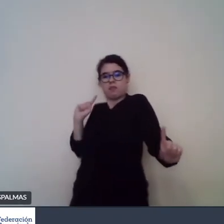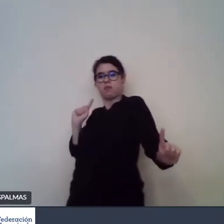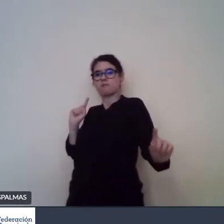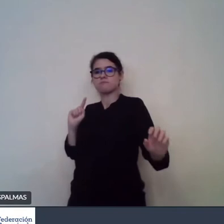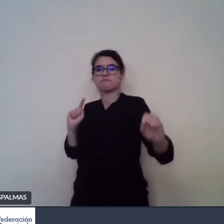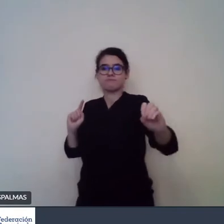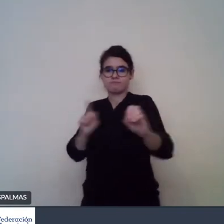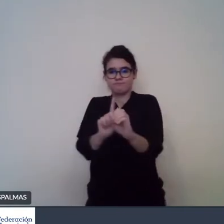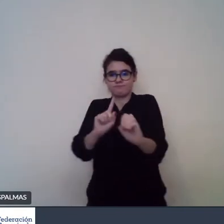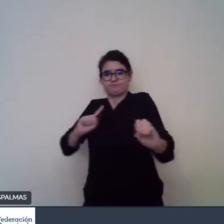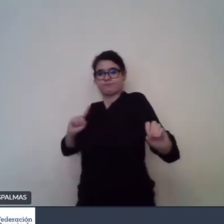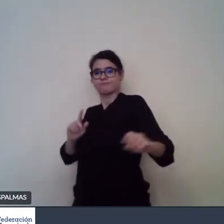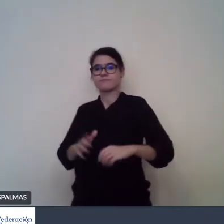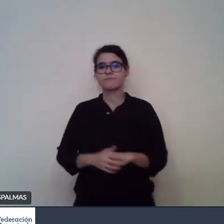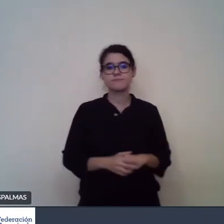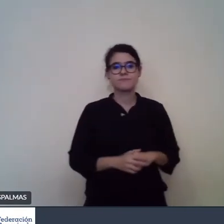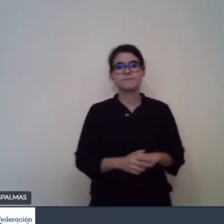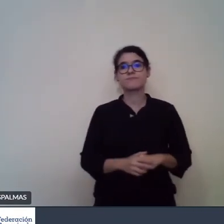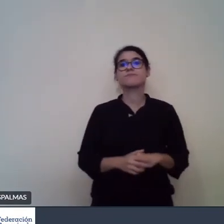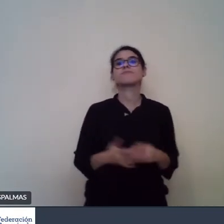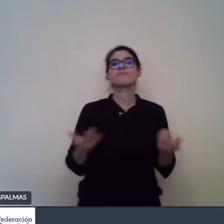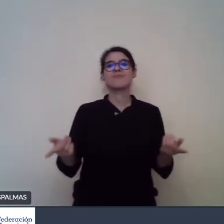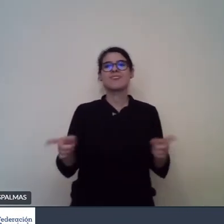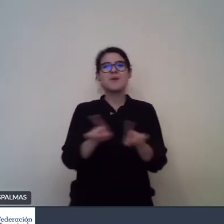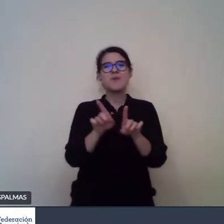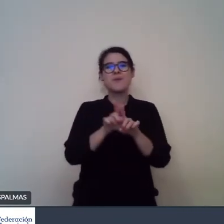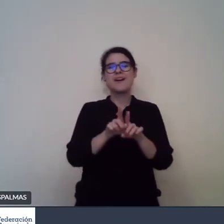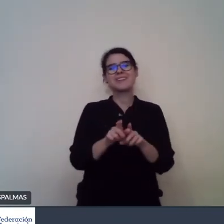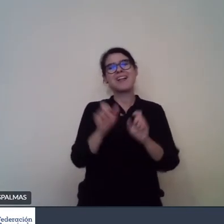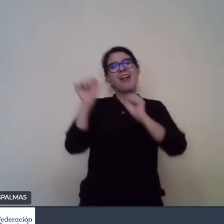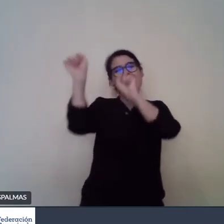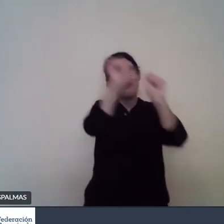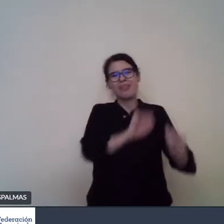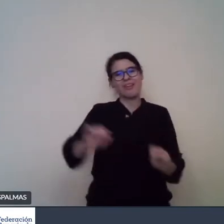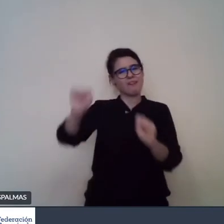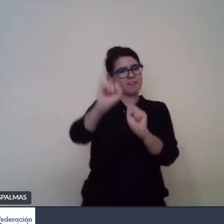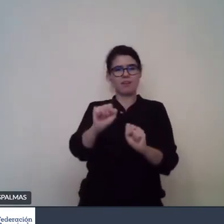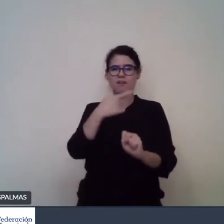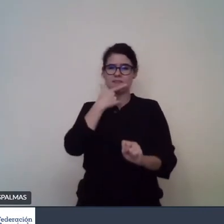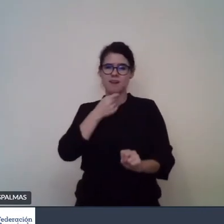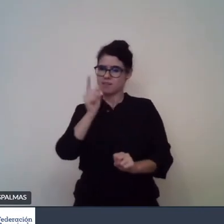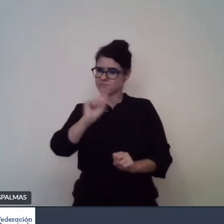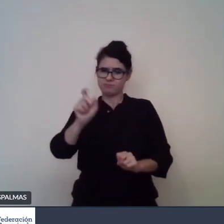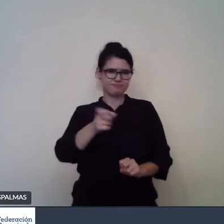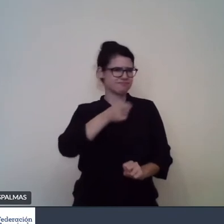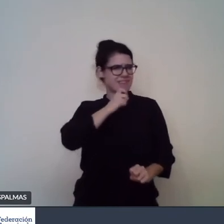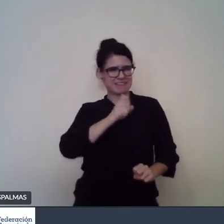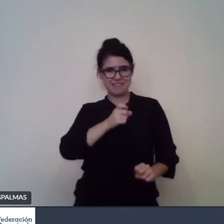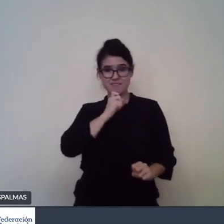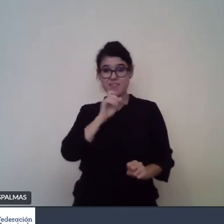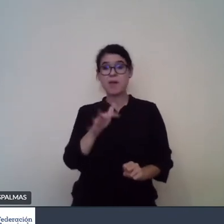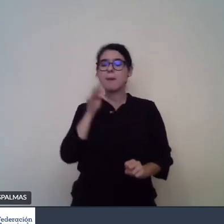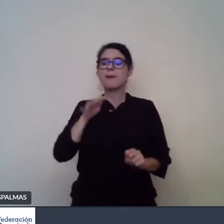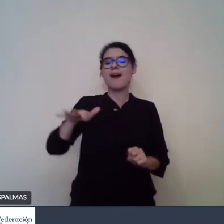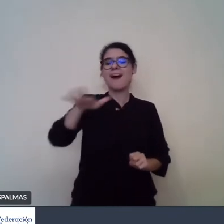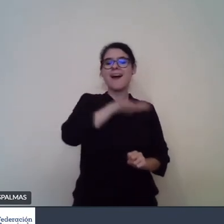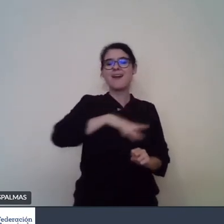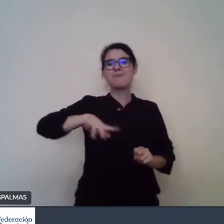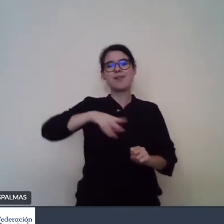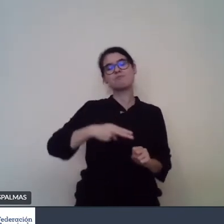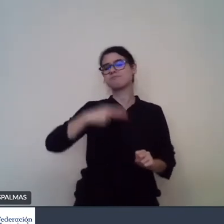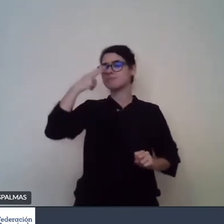Eso no solamente es difícil defender aquí, sino que además deja un espacio muy interesante para el uno contra uno en carrera de base.